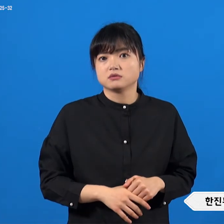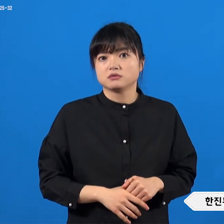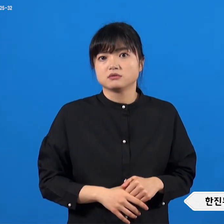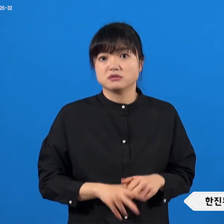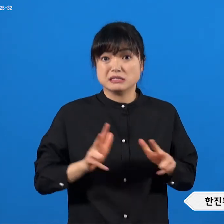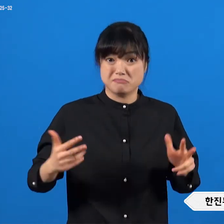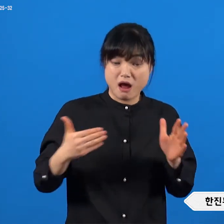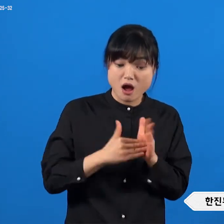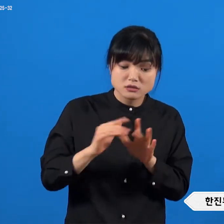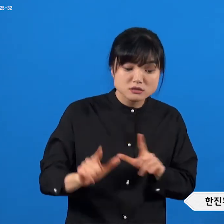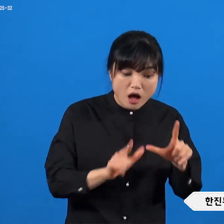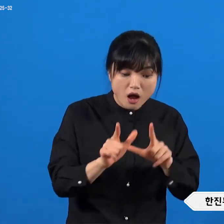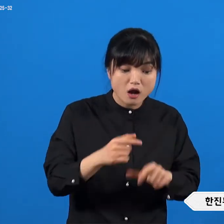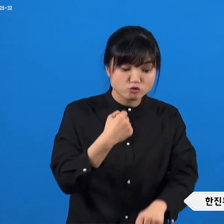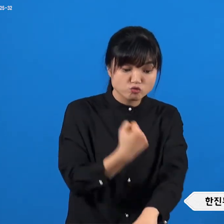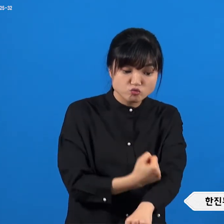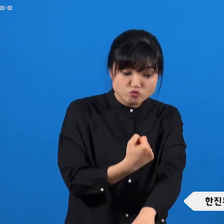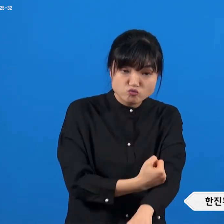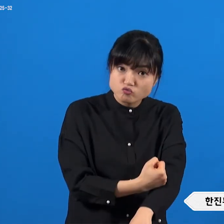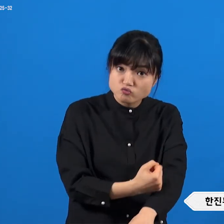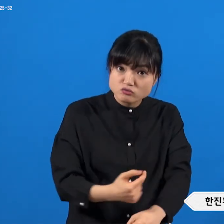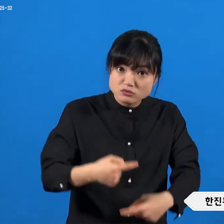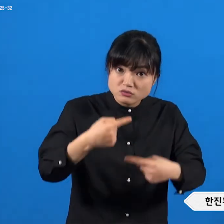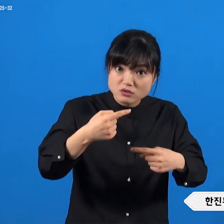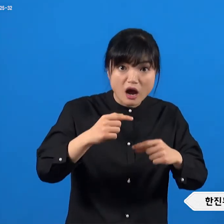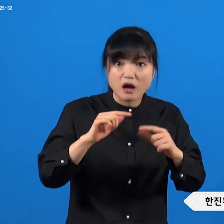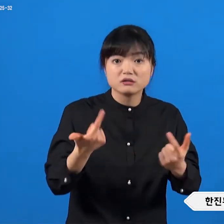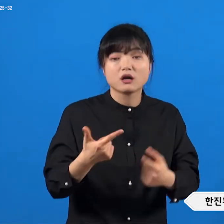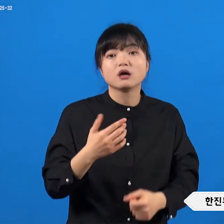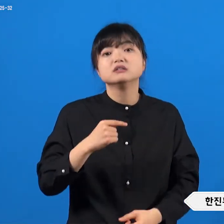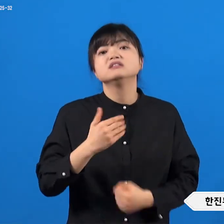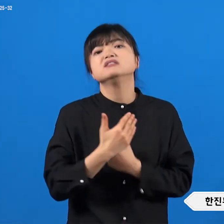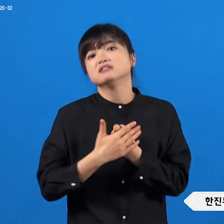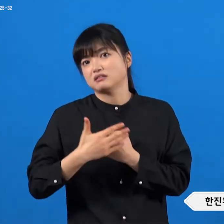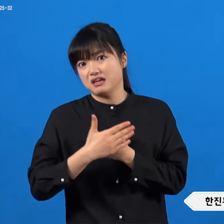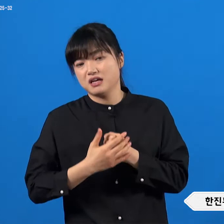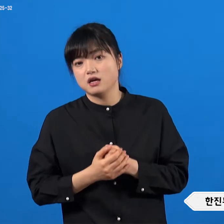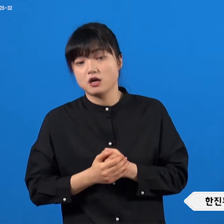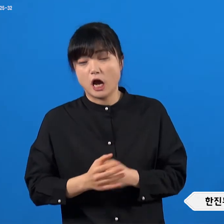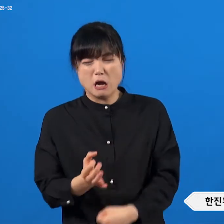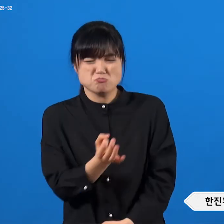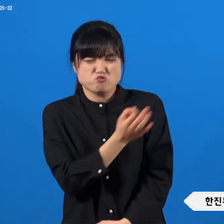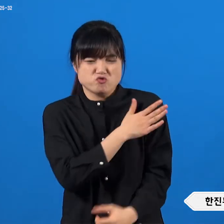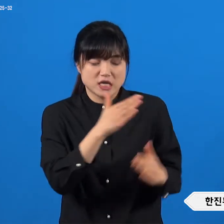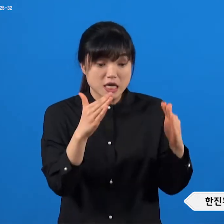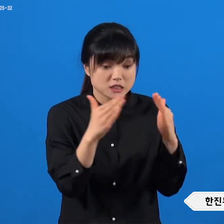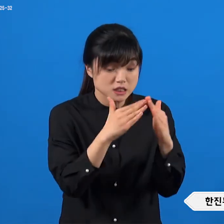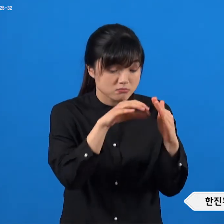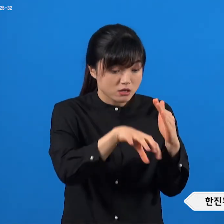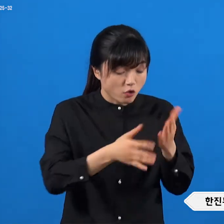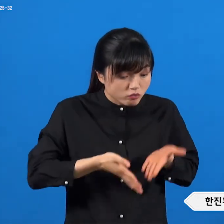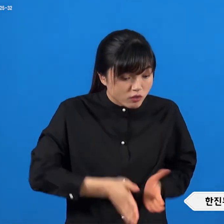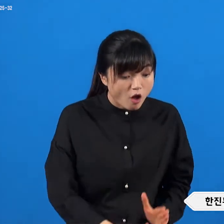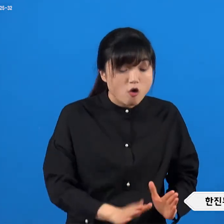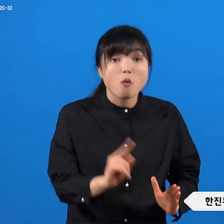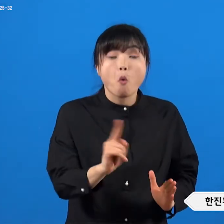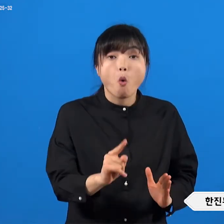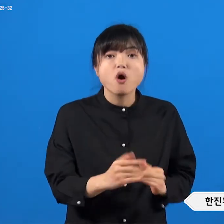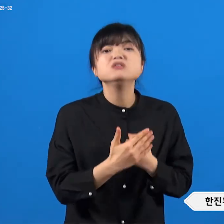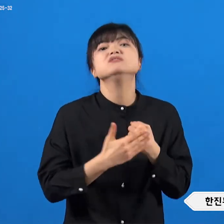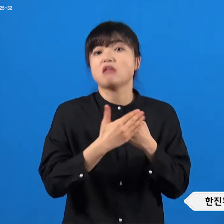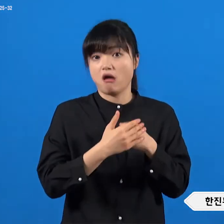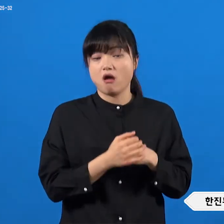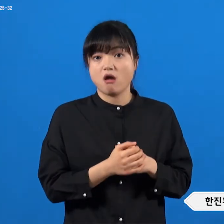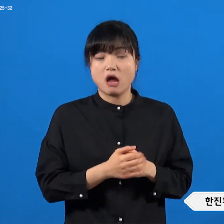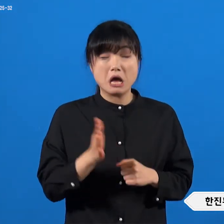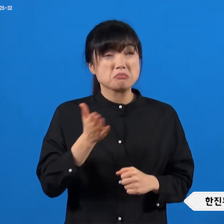그동안 자기가 살아온 것은 공로가 아니라 은혜였습니다. 부잣집 아들로 태어난 것도